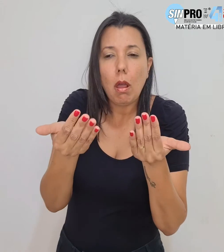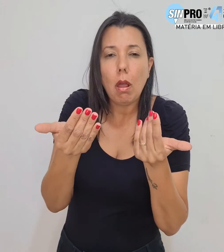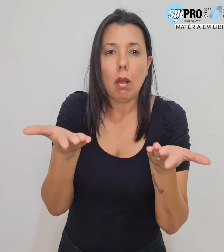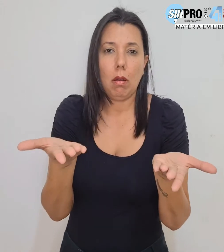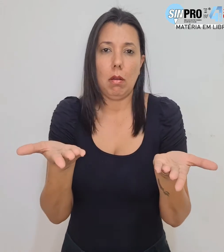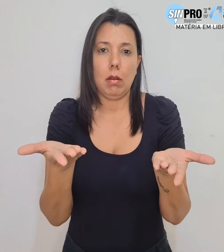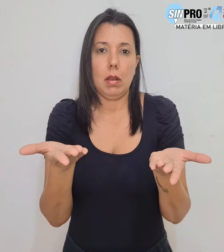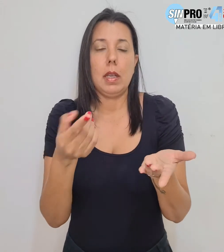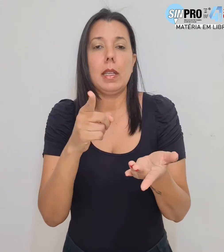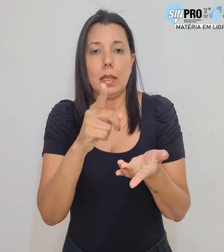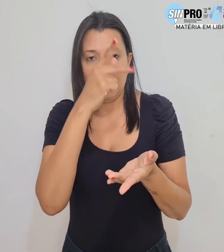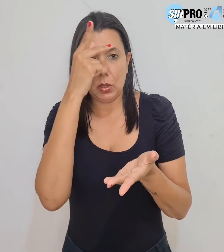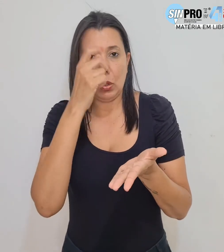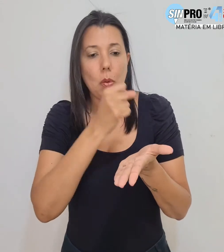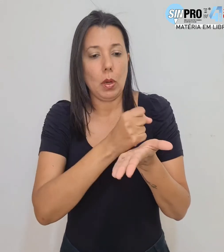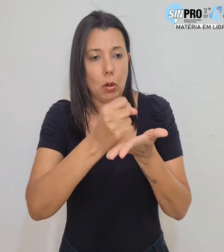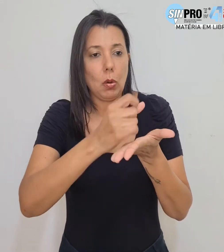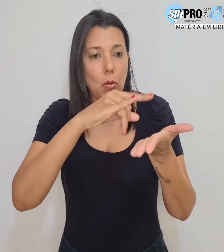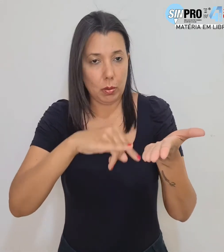que serão contratadas